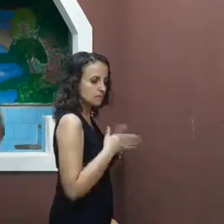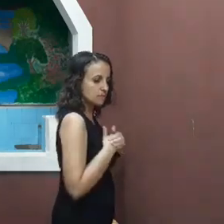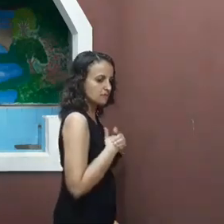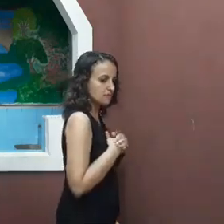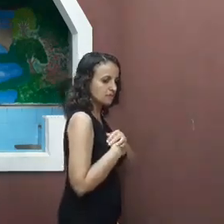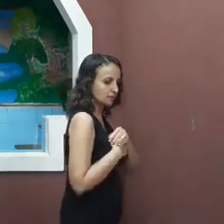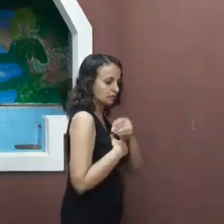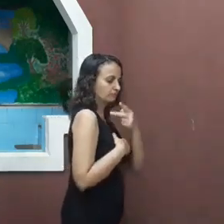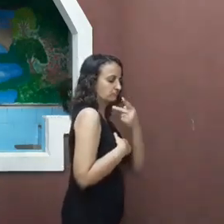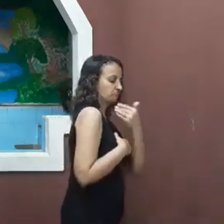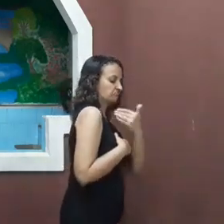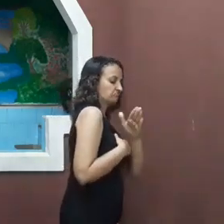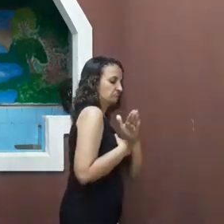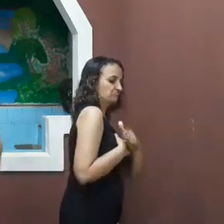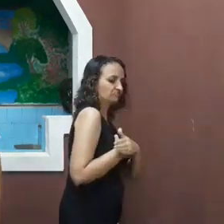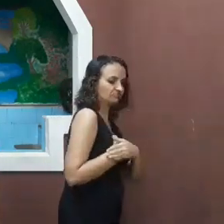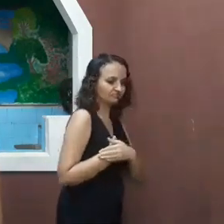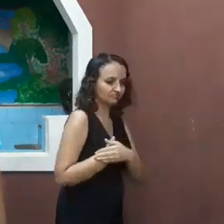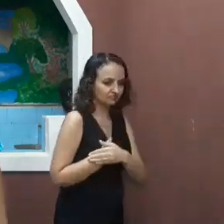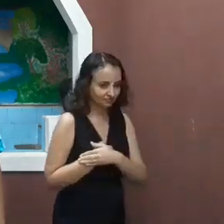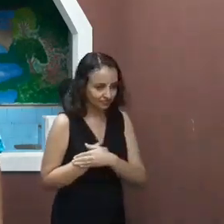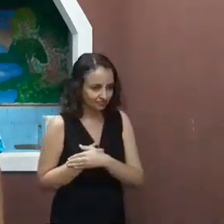é o apego ao dinheiro.